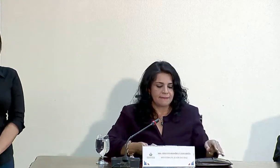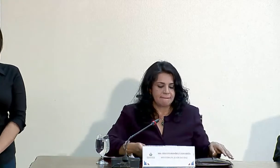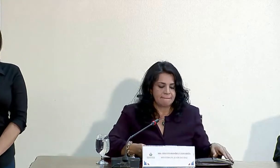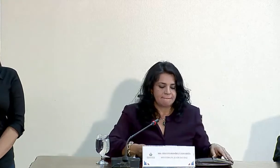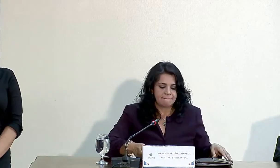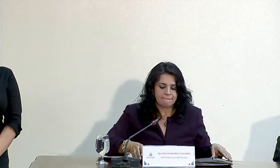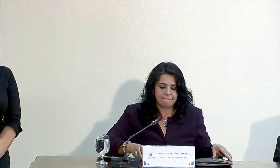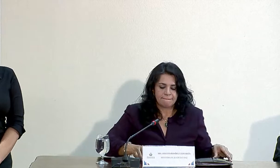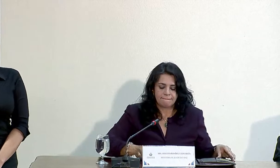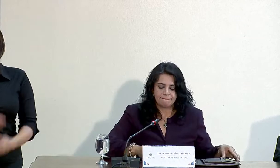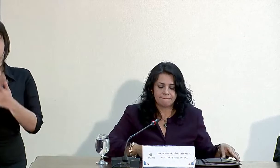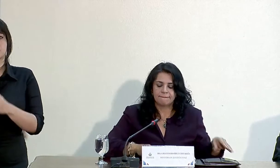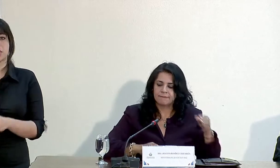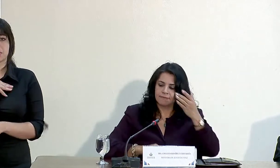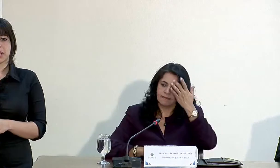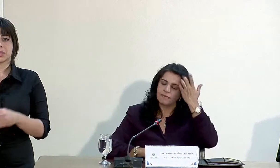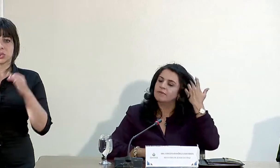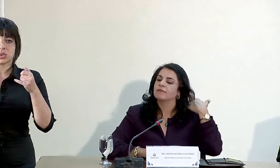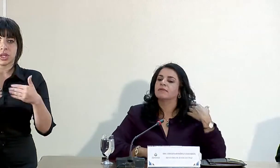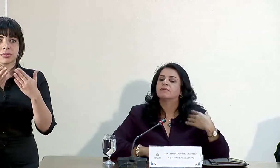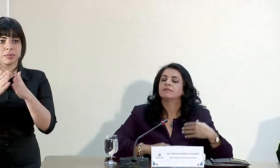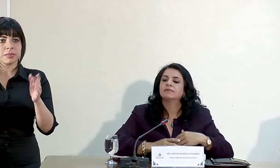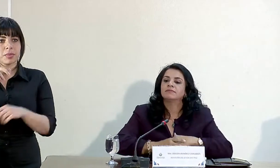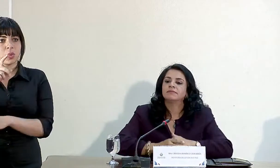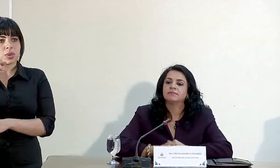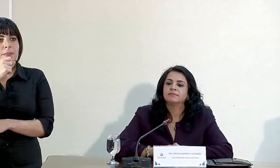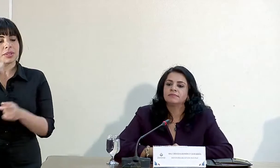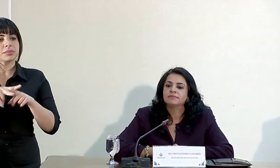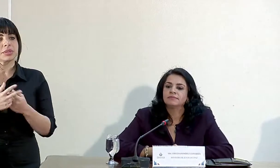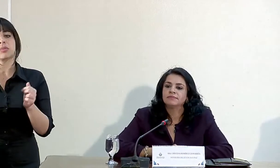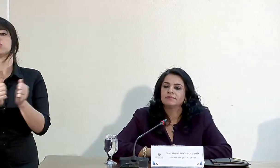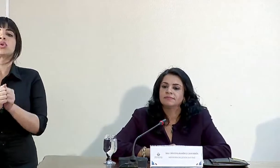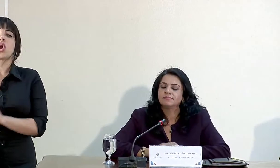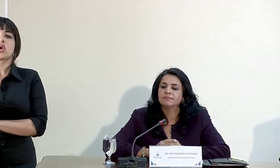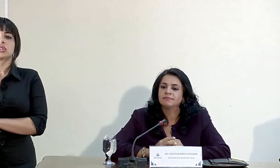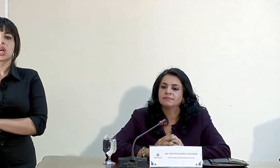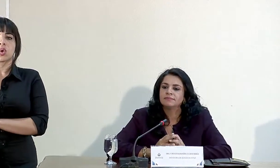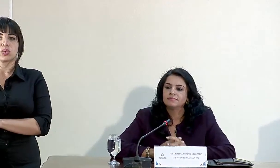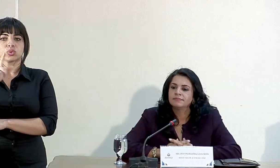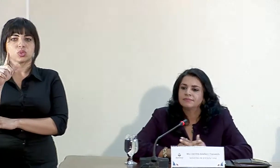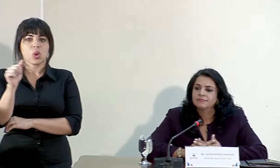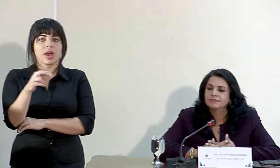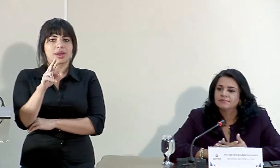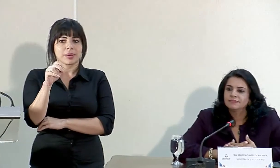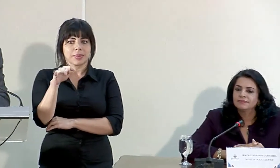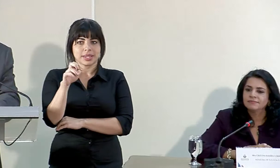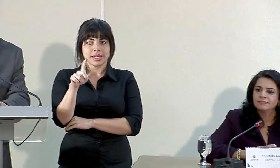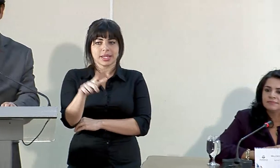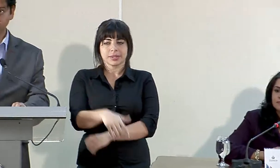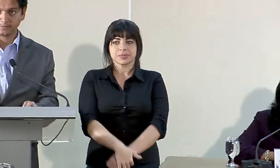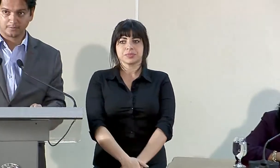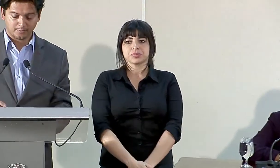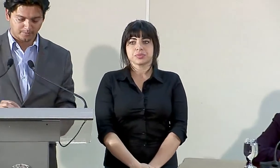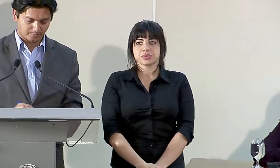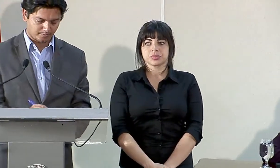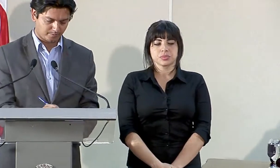de Justicia. Abrimos el periodo de preguntas de la prensa. Iniciamos con Óscar Ulloa, de RPT.